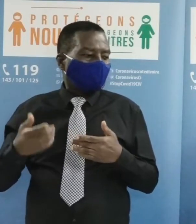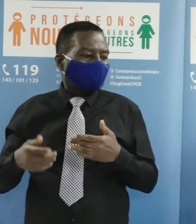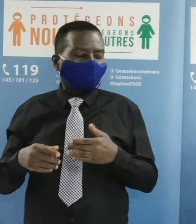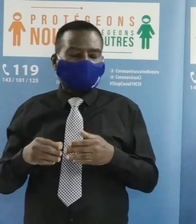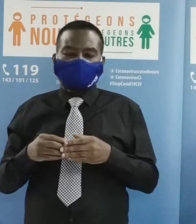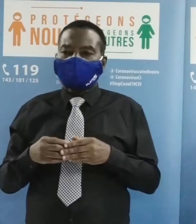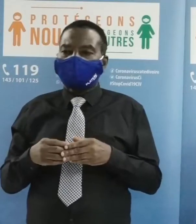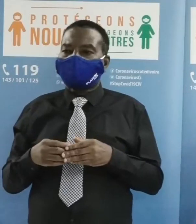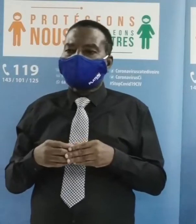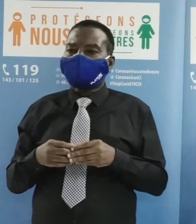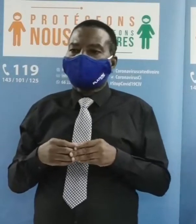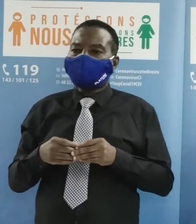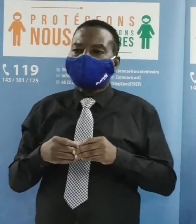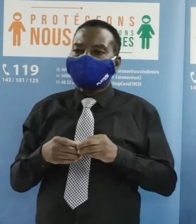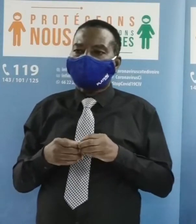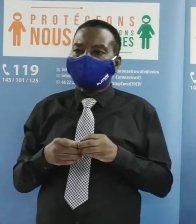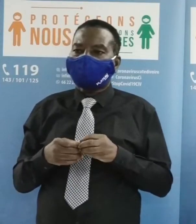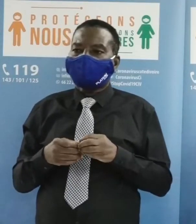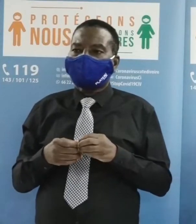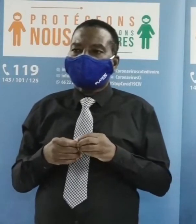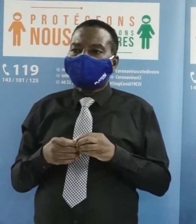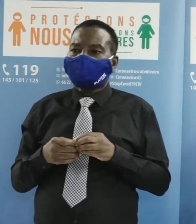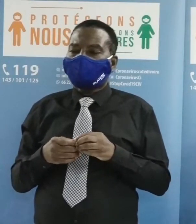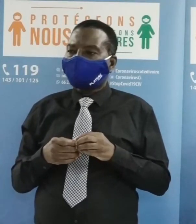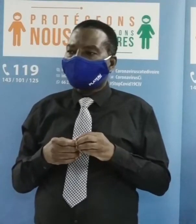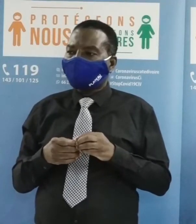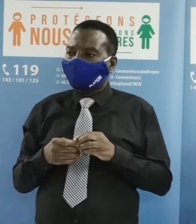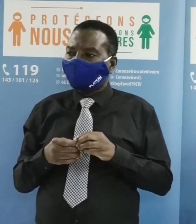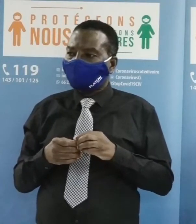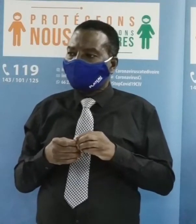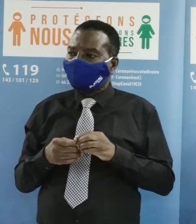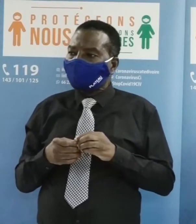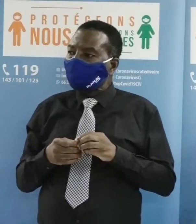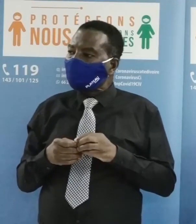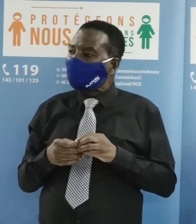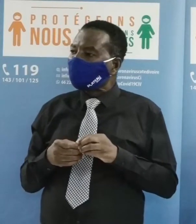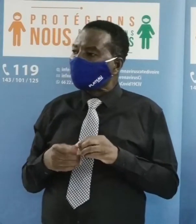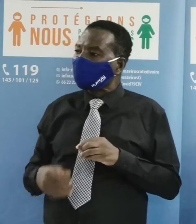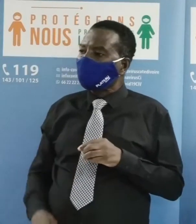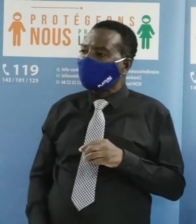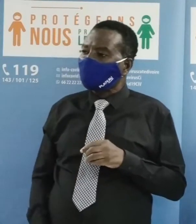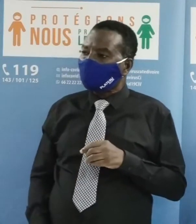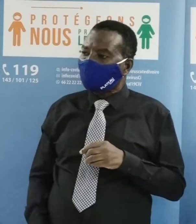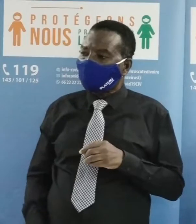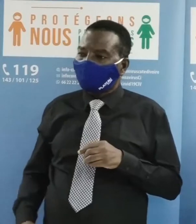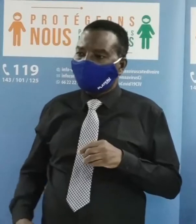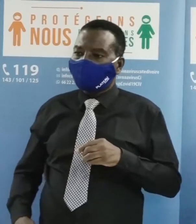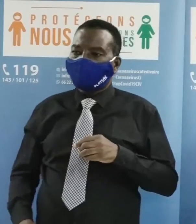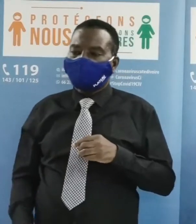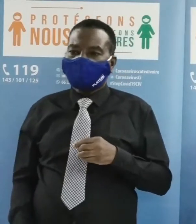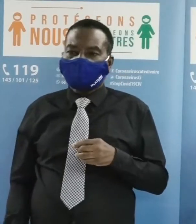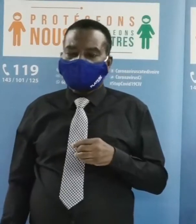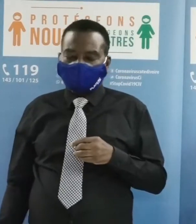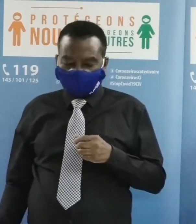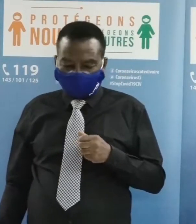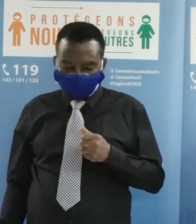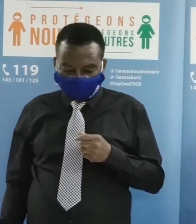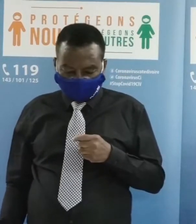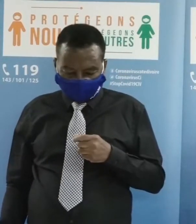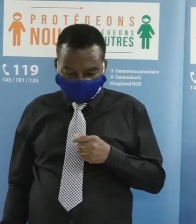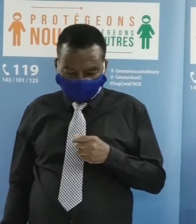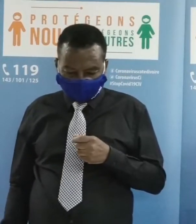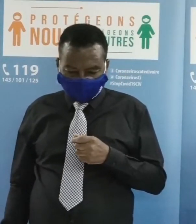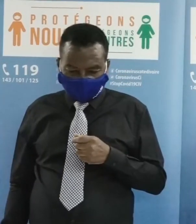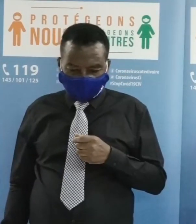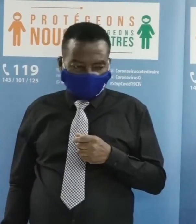depuis plus d'un mois en d'autres termes quelle est la moyenne du temps de guérison et quelle est leur code étant un terme de traitement